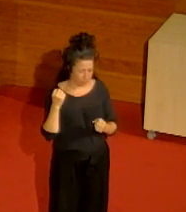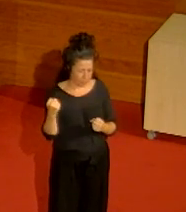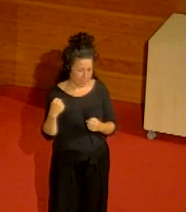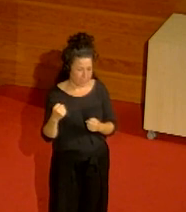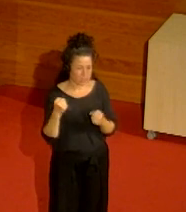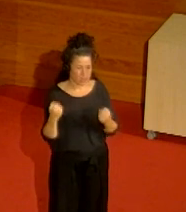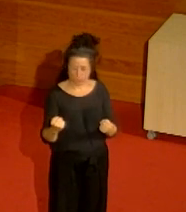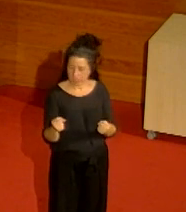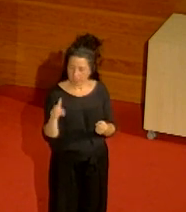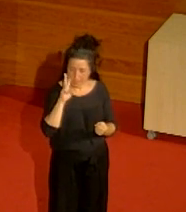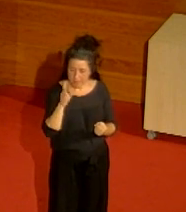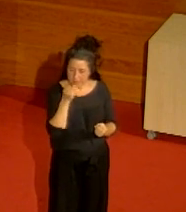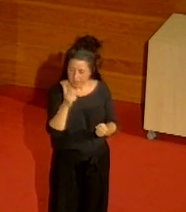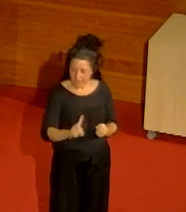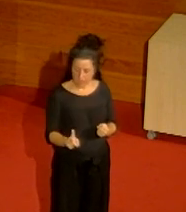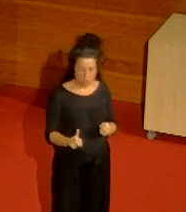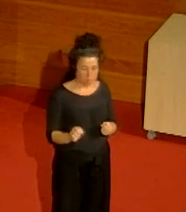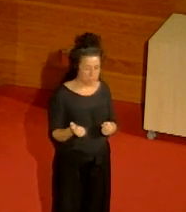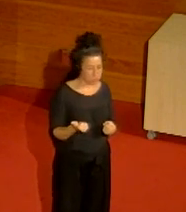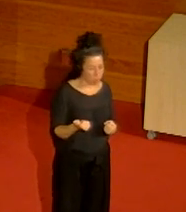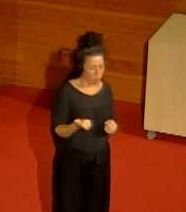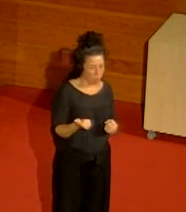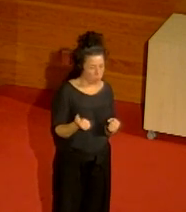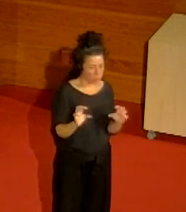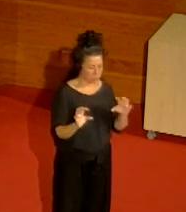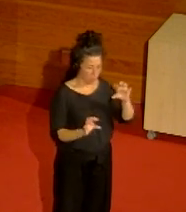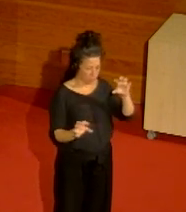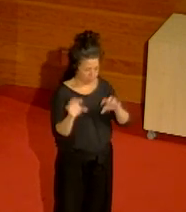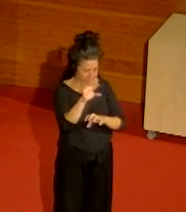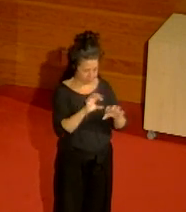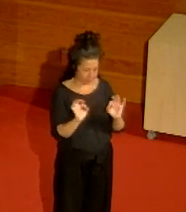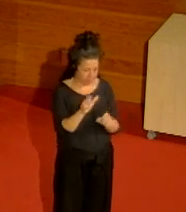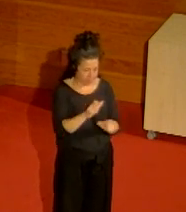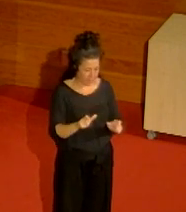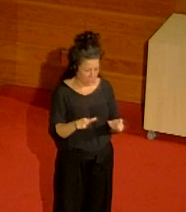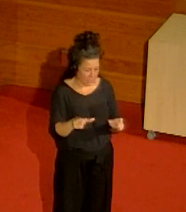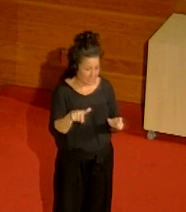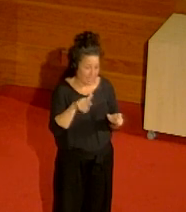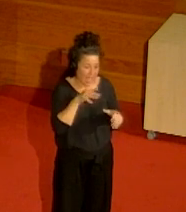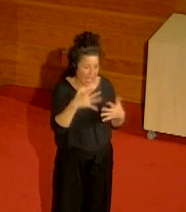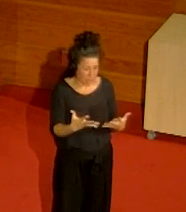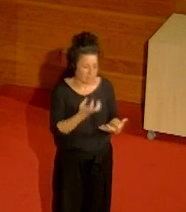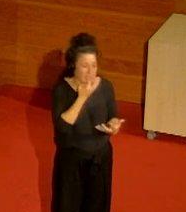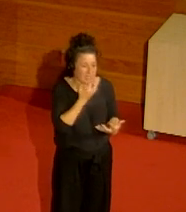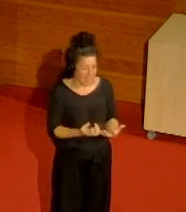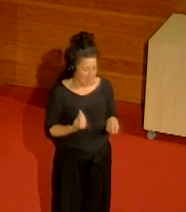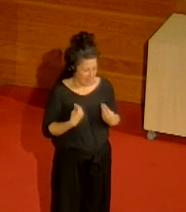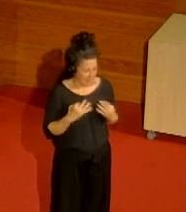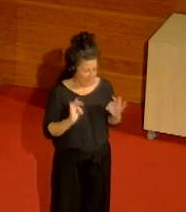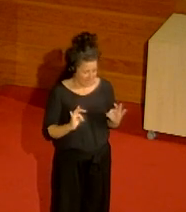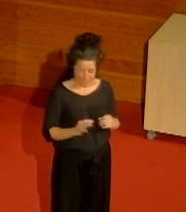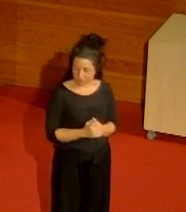no se le ve bien pero bueno es un poco la el Mosaico de gente que hay ahora en Israel